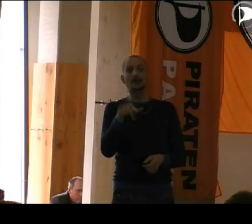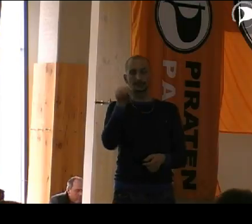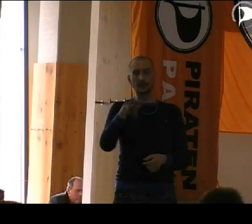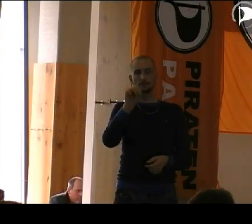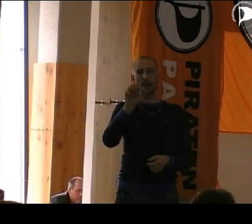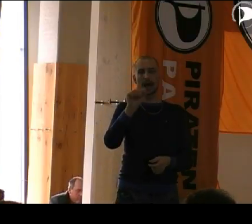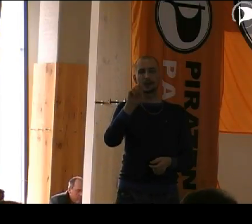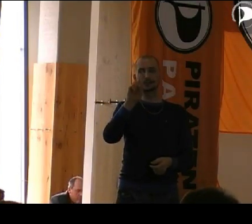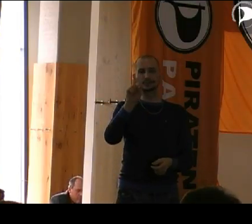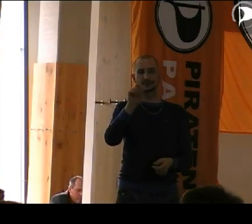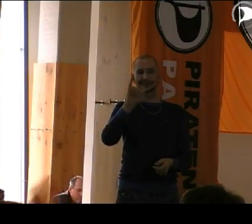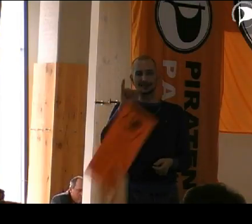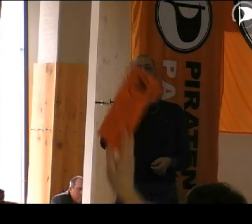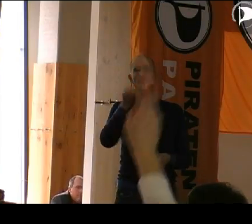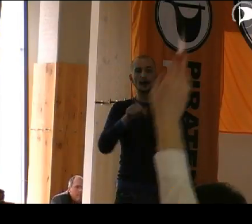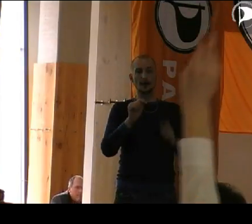anzunehmen